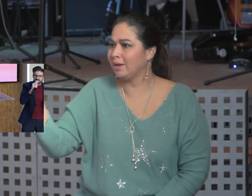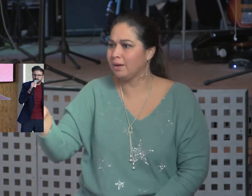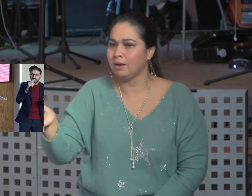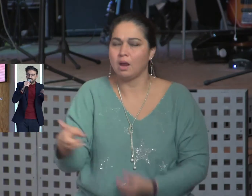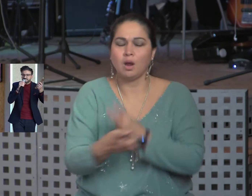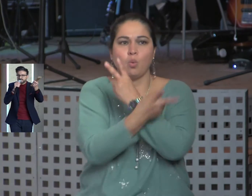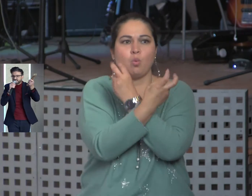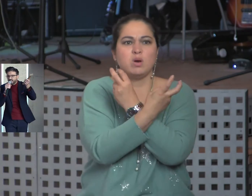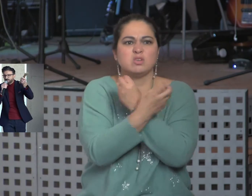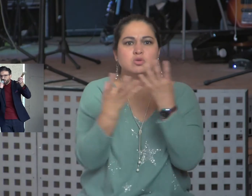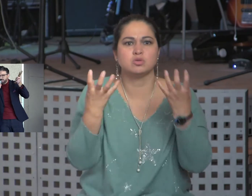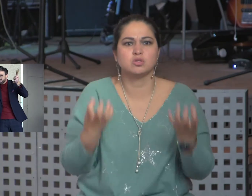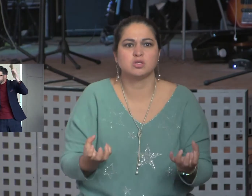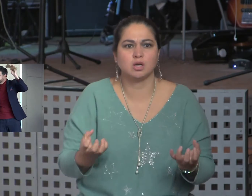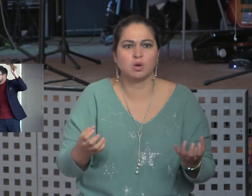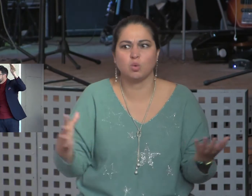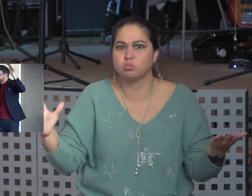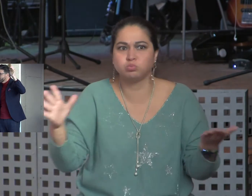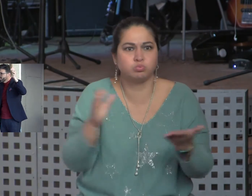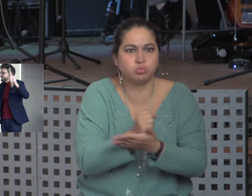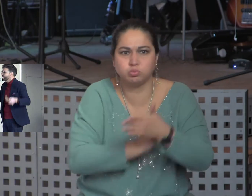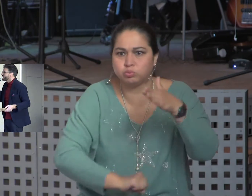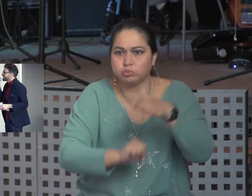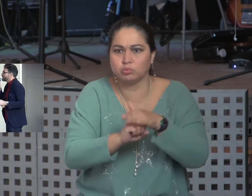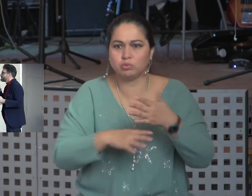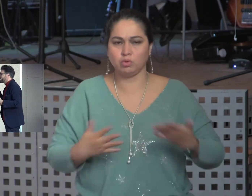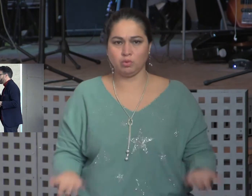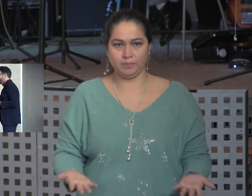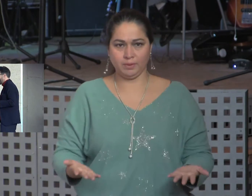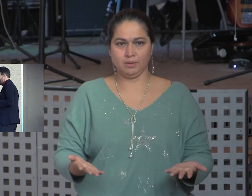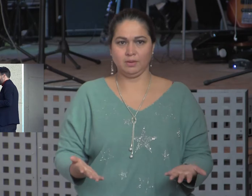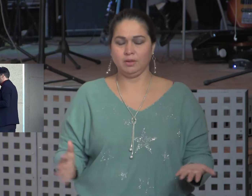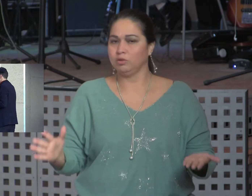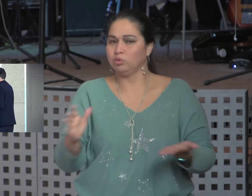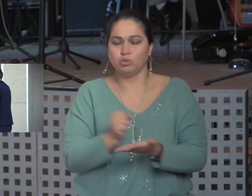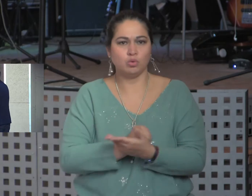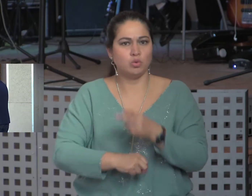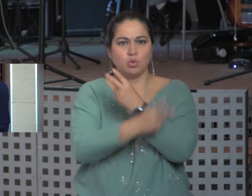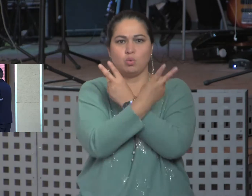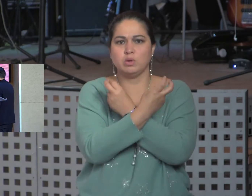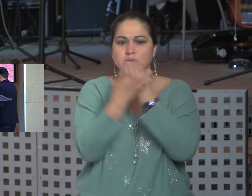cierto, secos en gran manera.